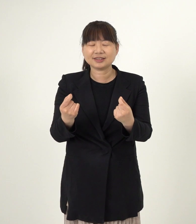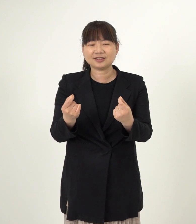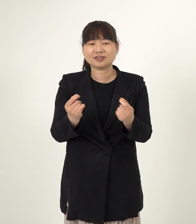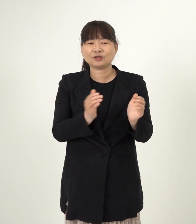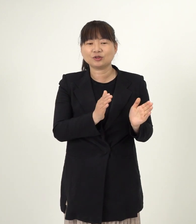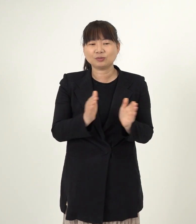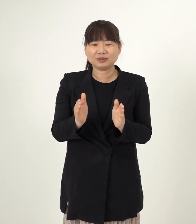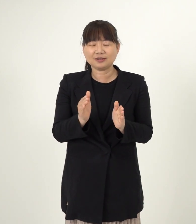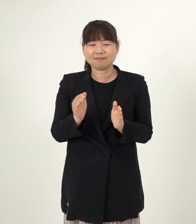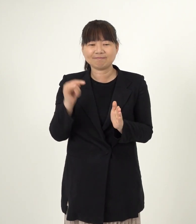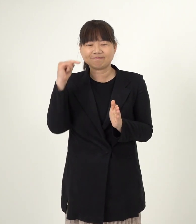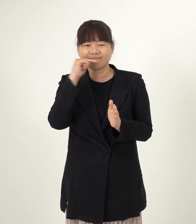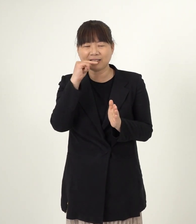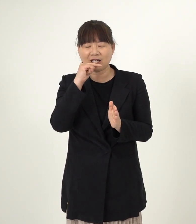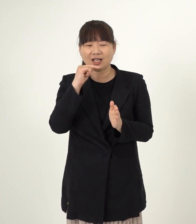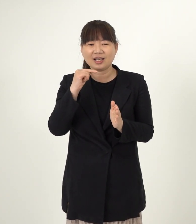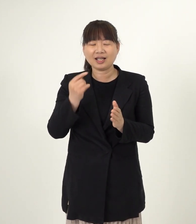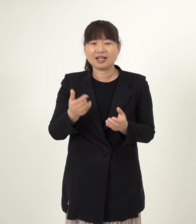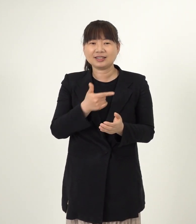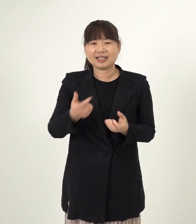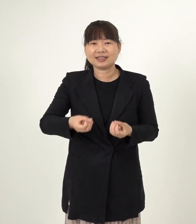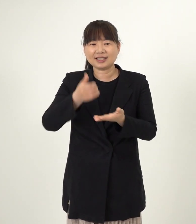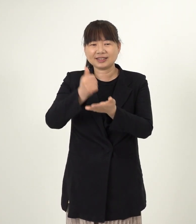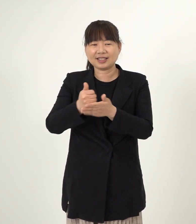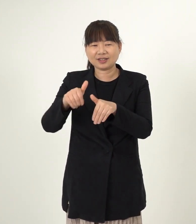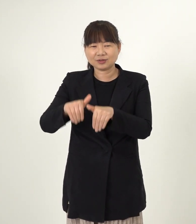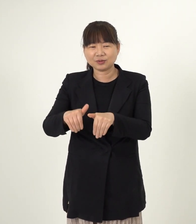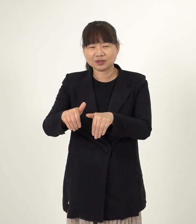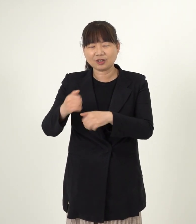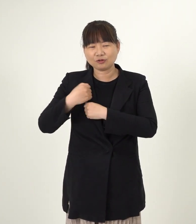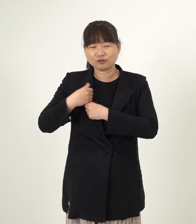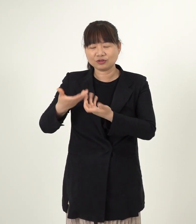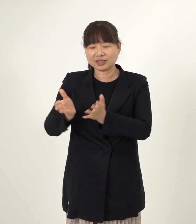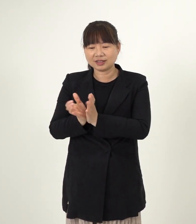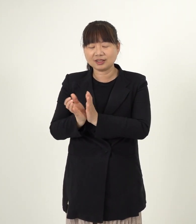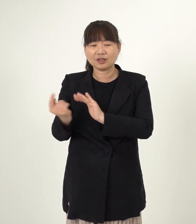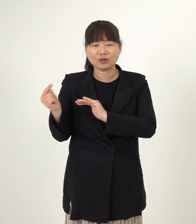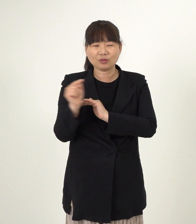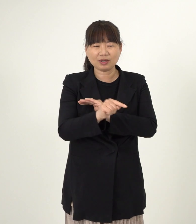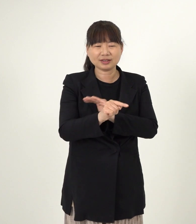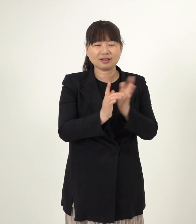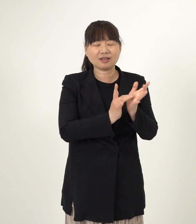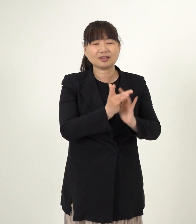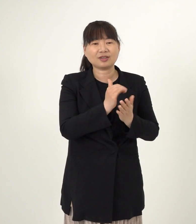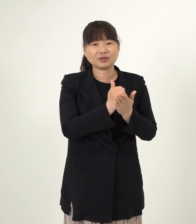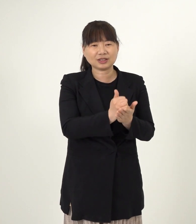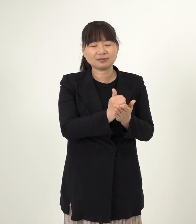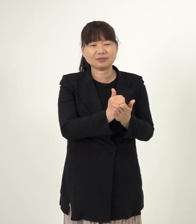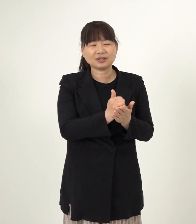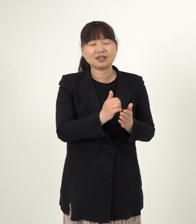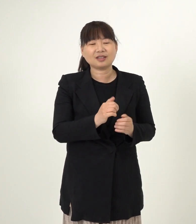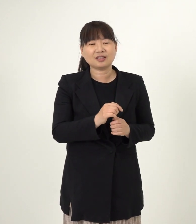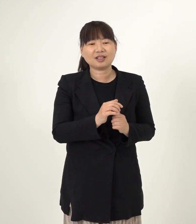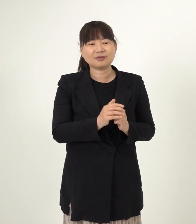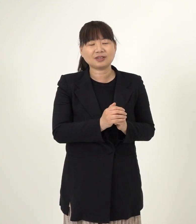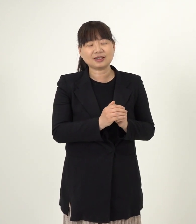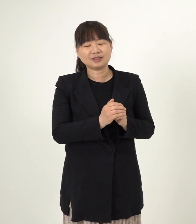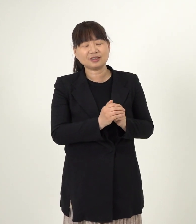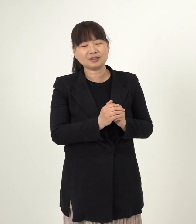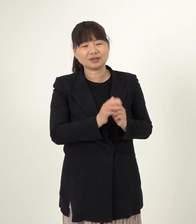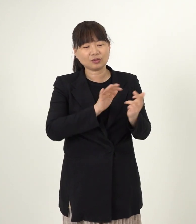한 대제사장의 종들이 군대들이 와서 예수님을 겟세마네 동산